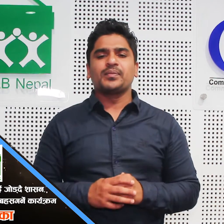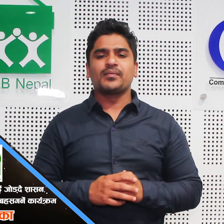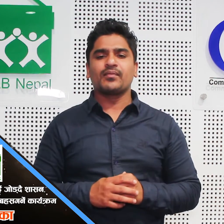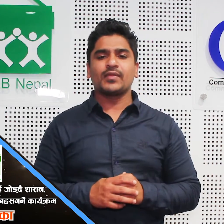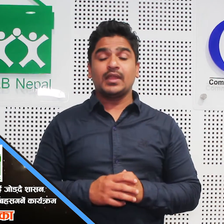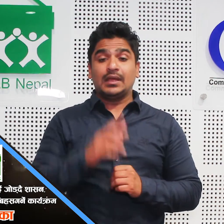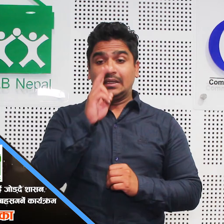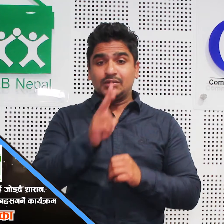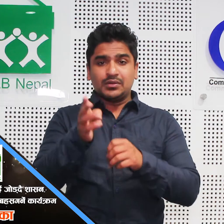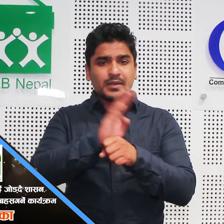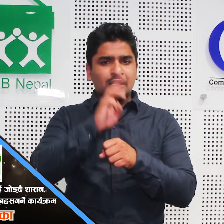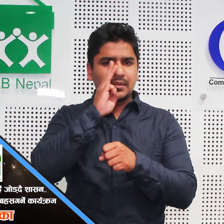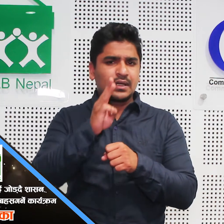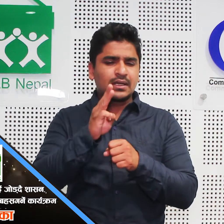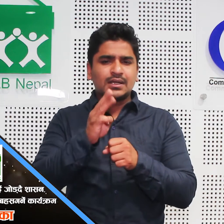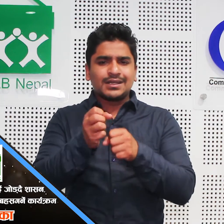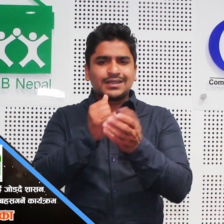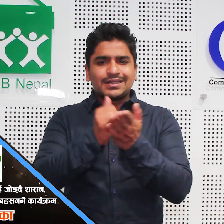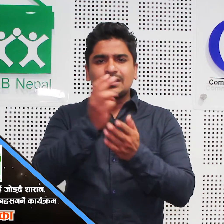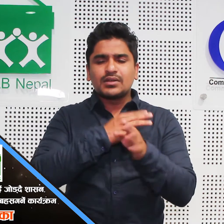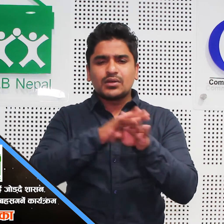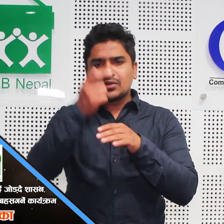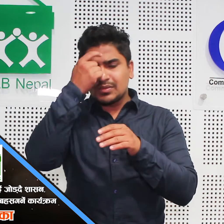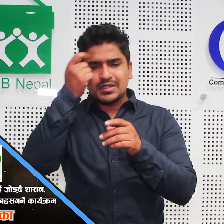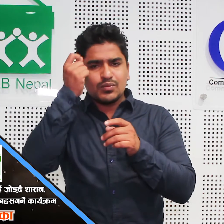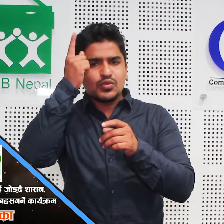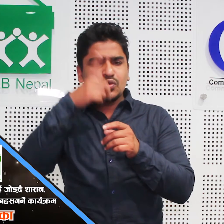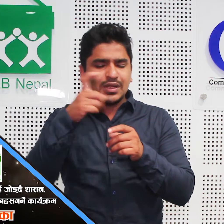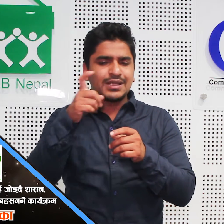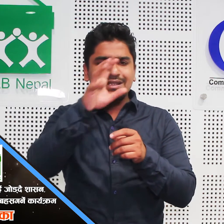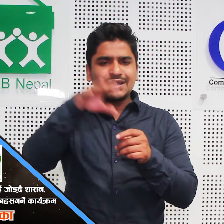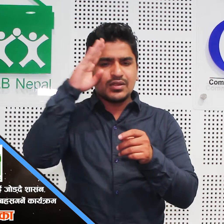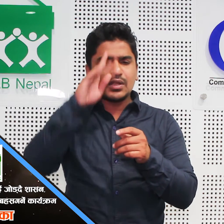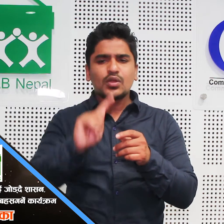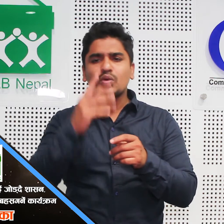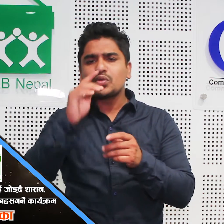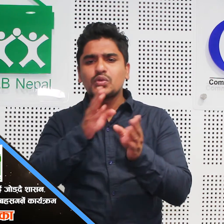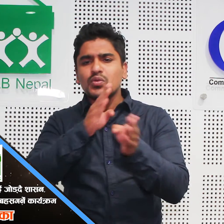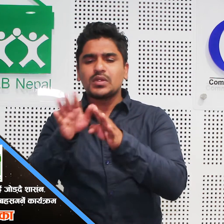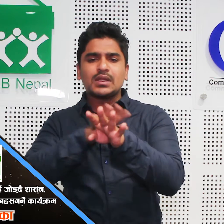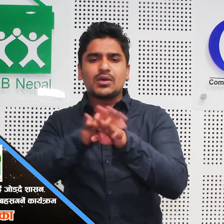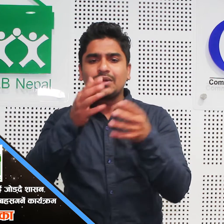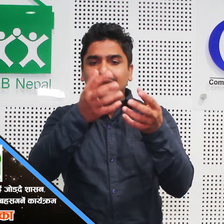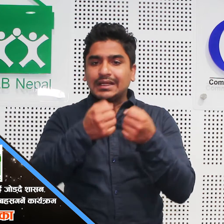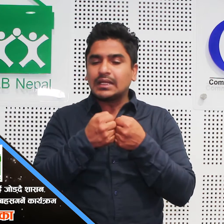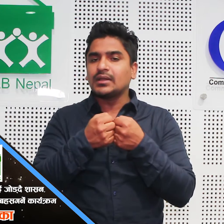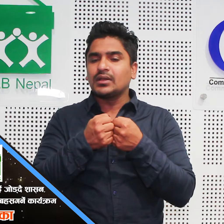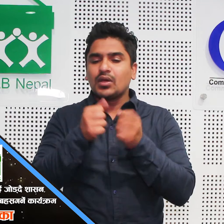है यस्तो बेलामा चाहिँ कृषकहरूको समस्या बुझ्नको लागि स्थानीय तहले कस्तो कस्तो योजनाहरू लिएर चाहिँ अगाडि